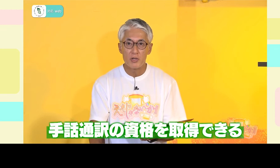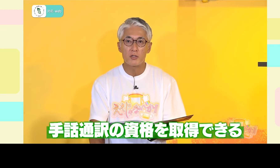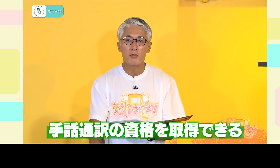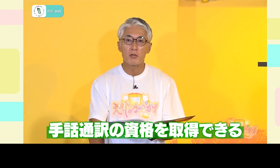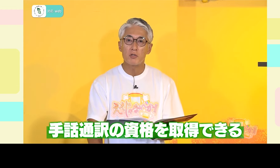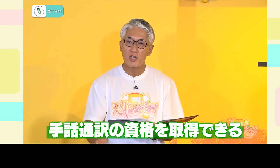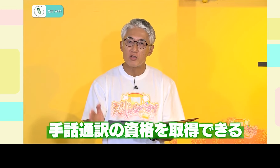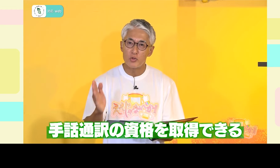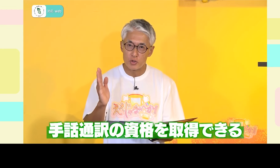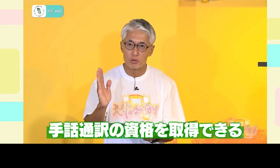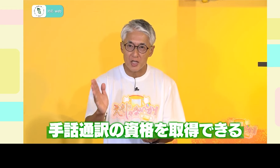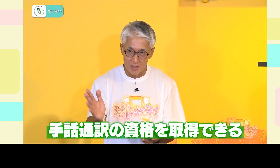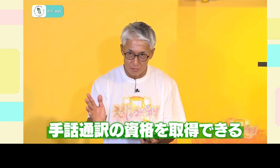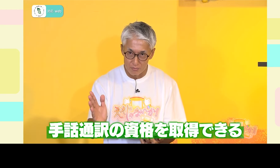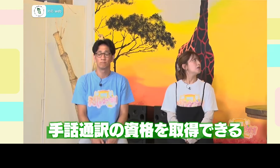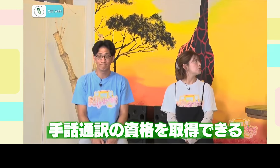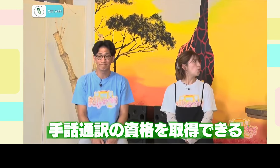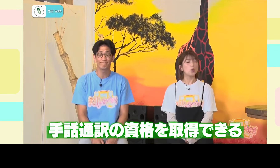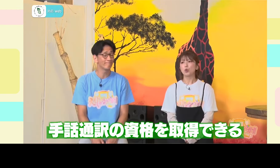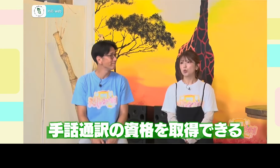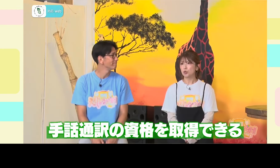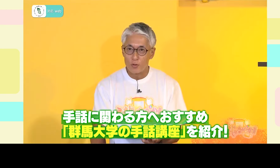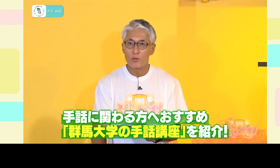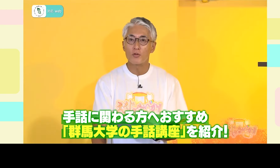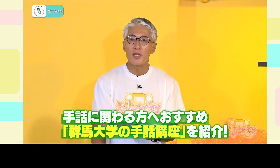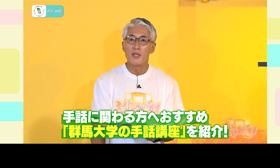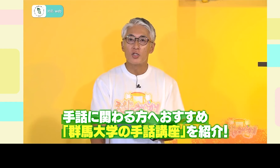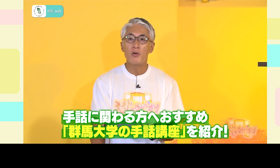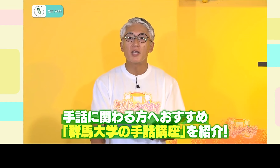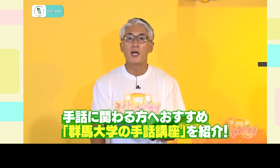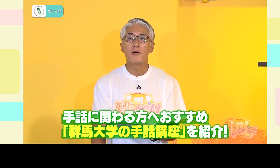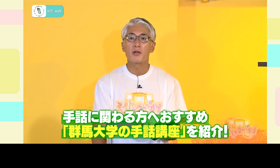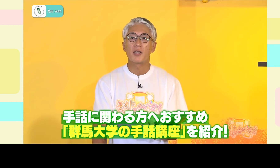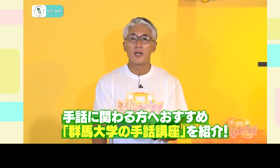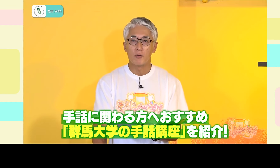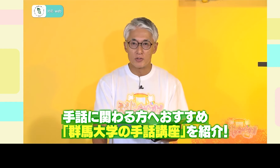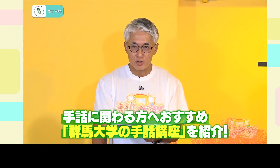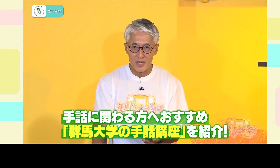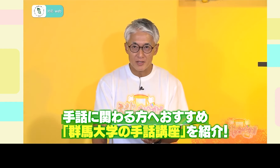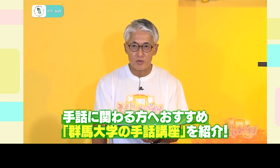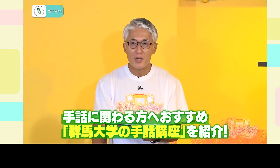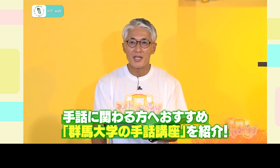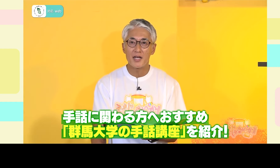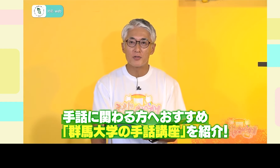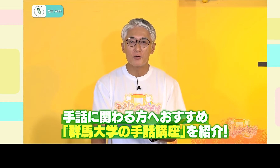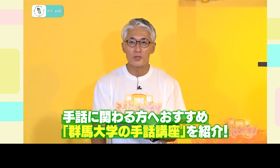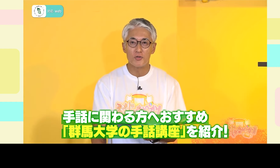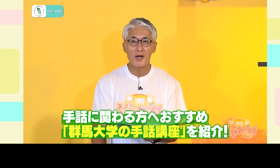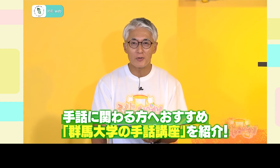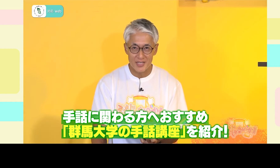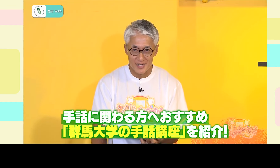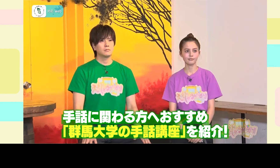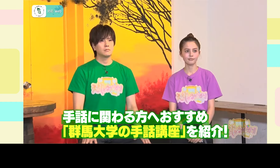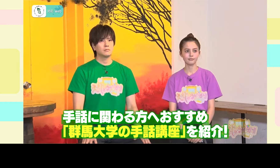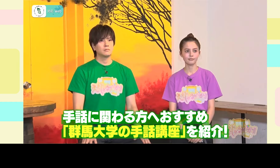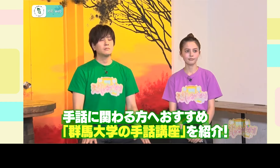通訳の資格も取得できるということなんですね。ということで、手話に関わる方へおすすめ、群馬大学の手話講座をご紹介します